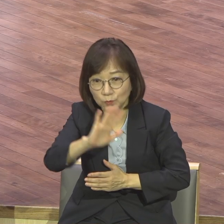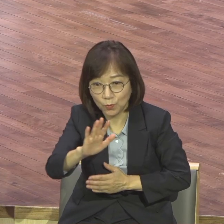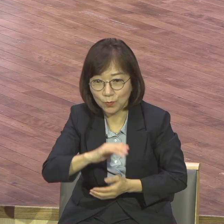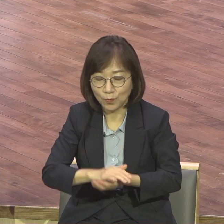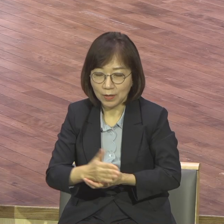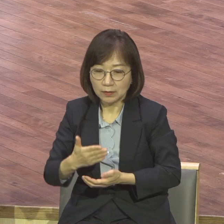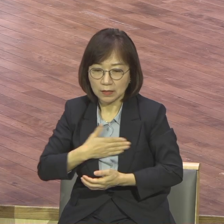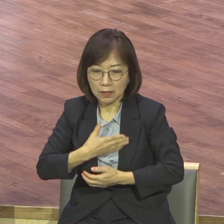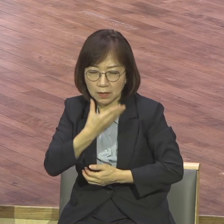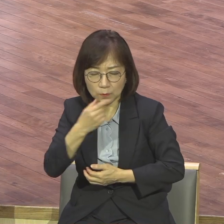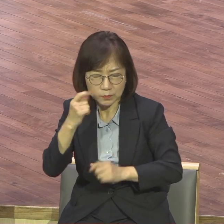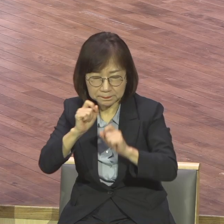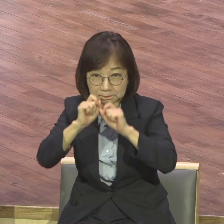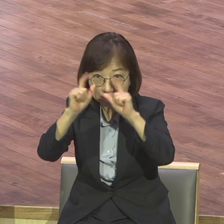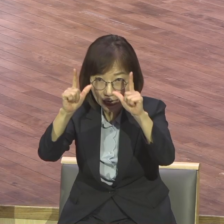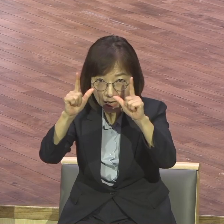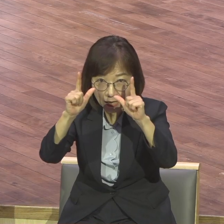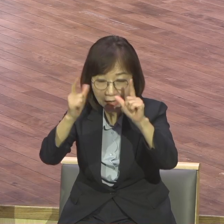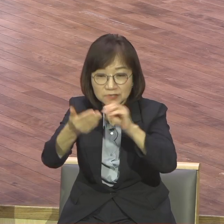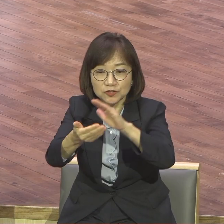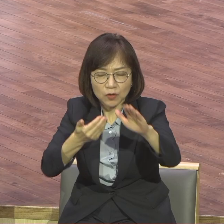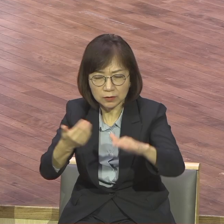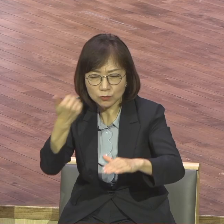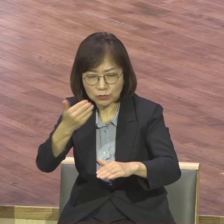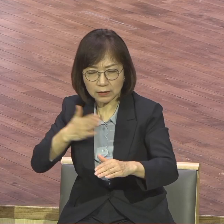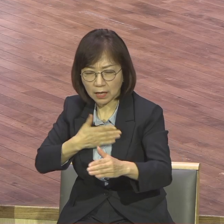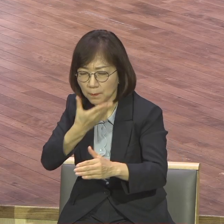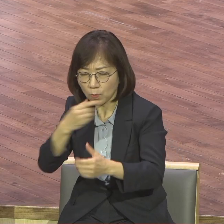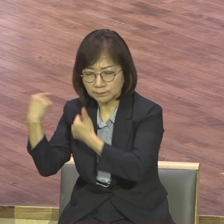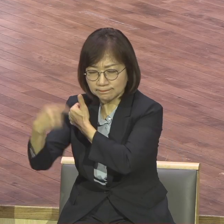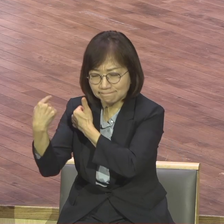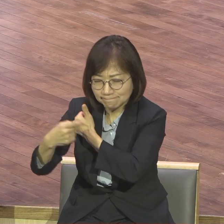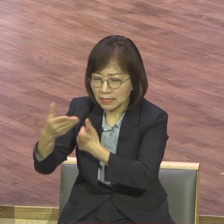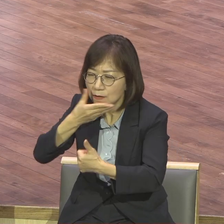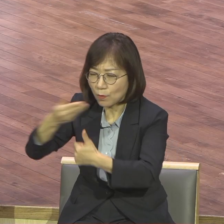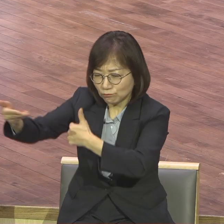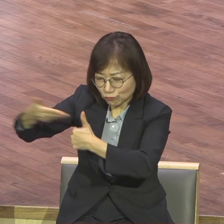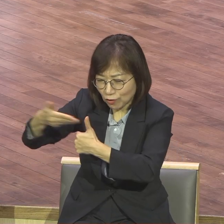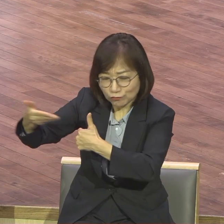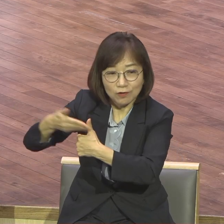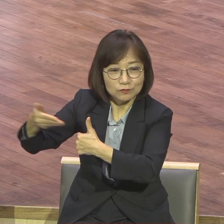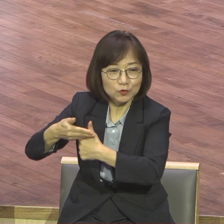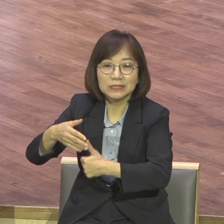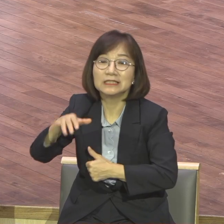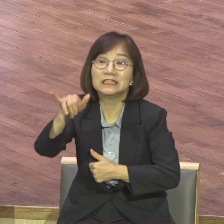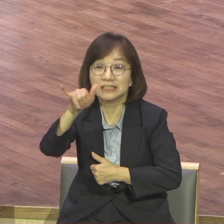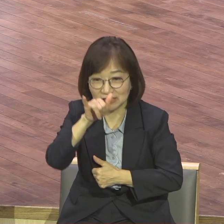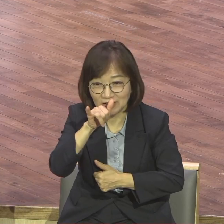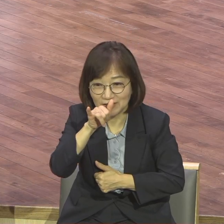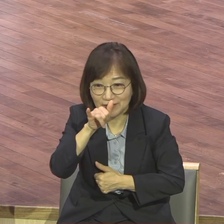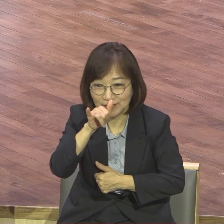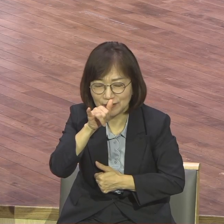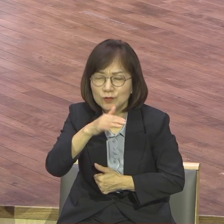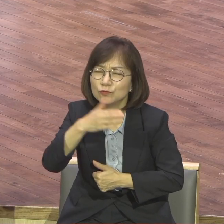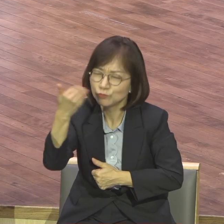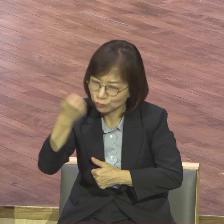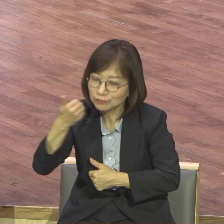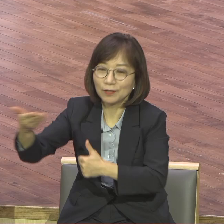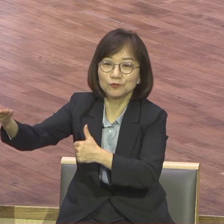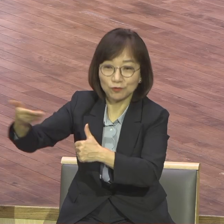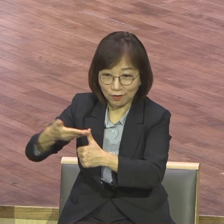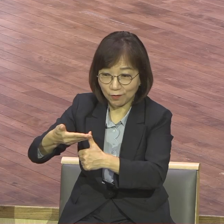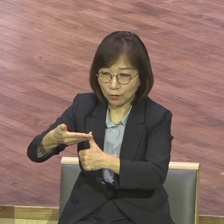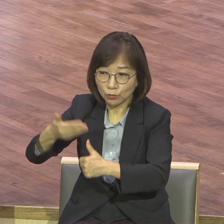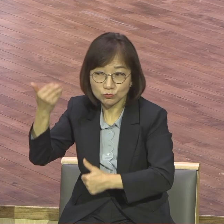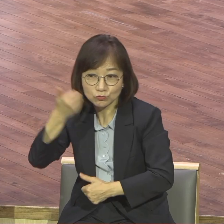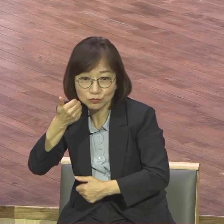받아들이기까지 누군가가 기도가 있었고 복음의 뭐요 전달자가 있었어요. 누군가를 통해서. 그